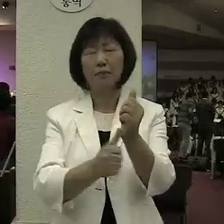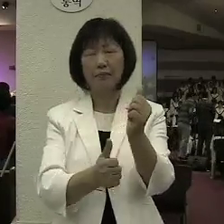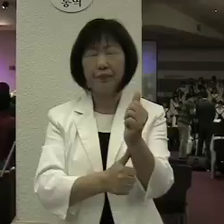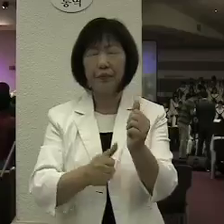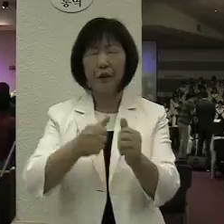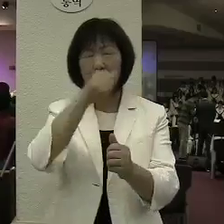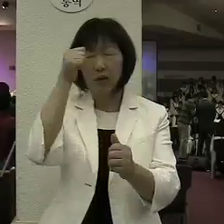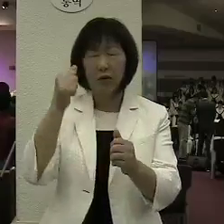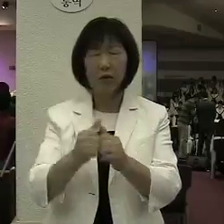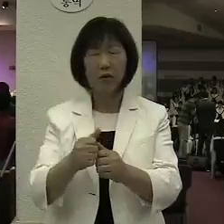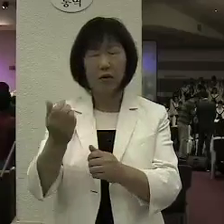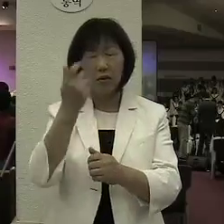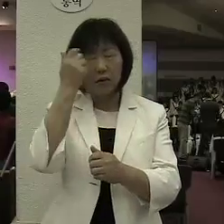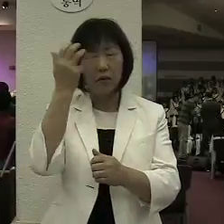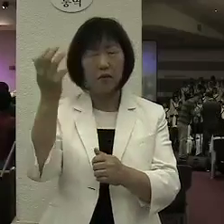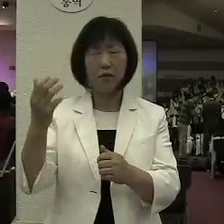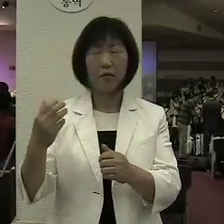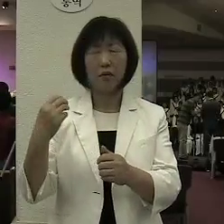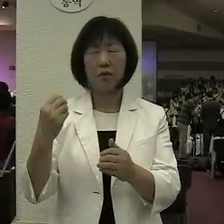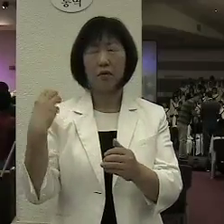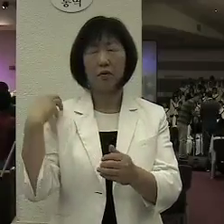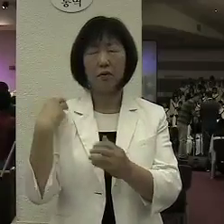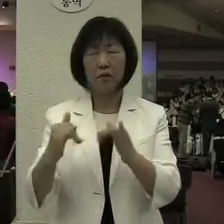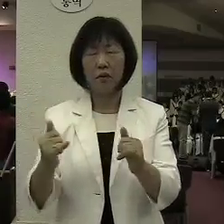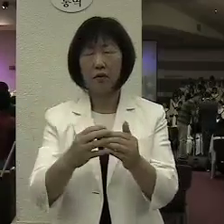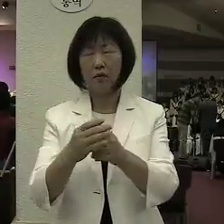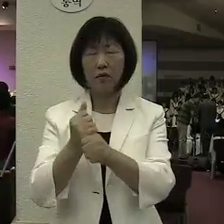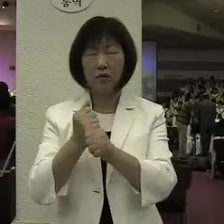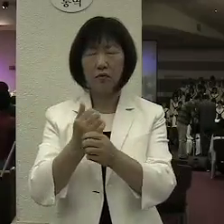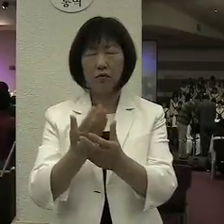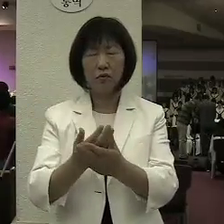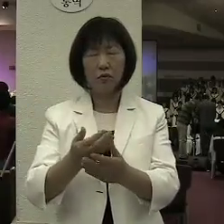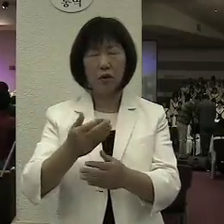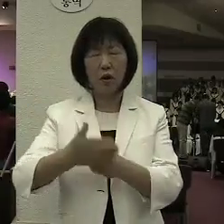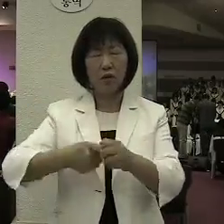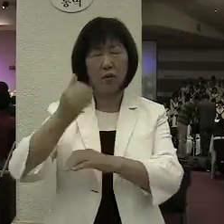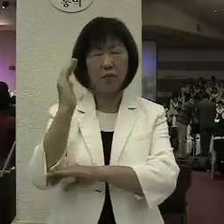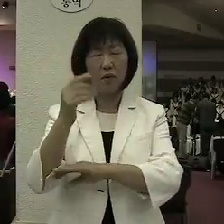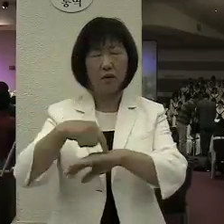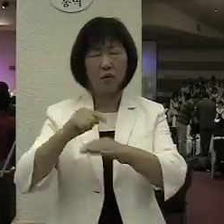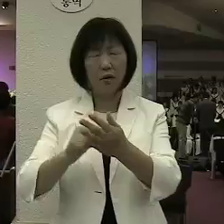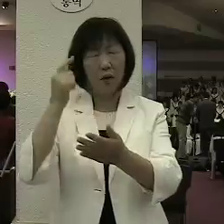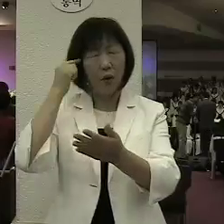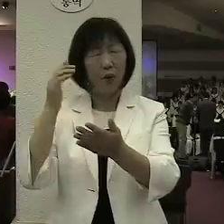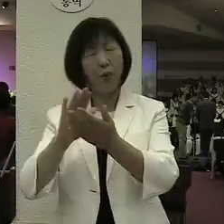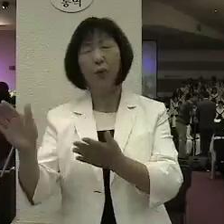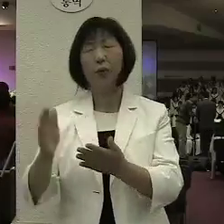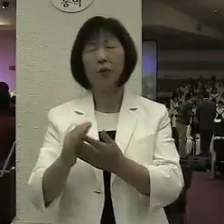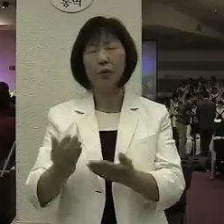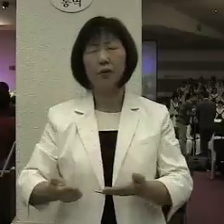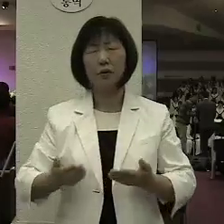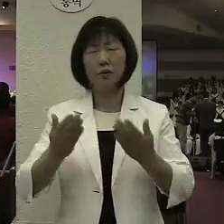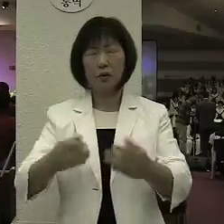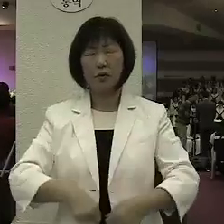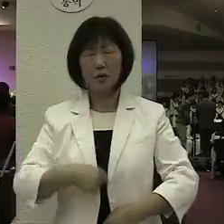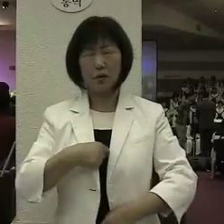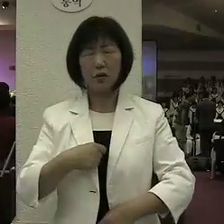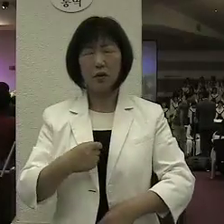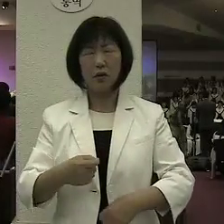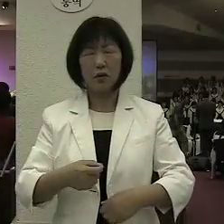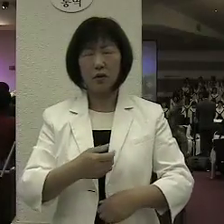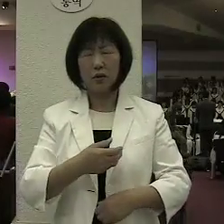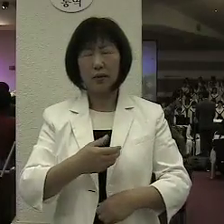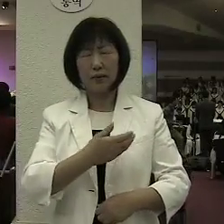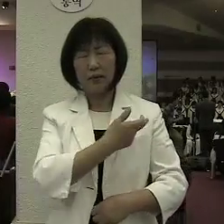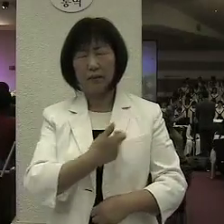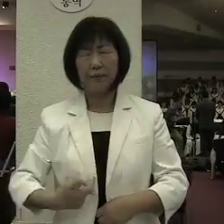부교역자님과 장로님과 영적 리더들을 붙들어 주셔서 하나님의 마음을 시원케 해드리는 신실한